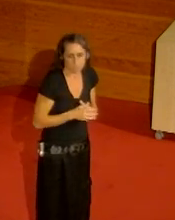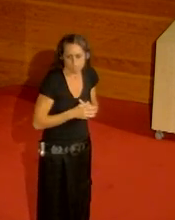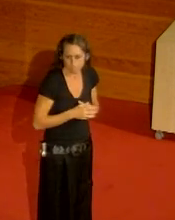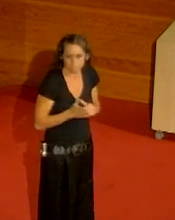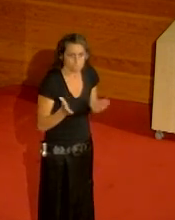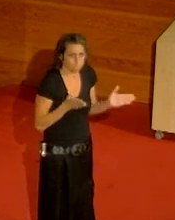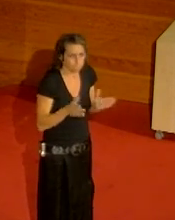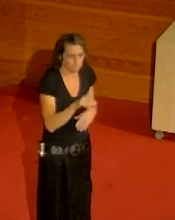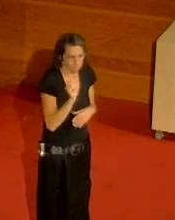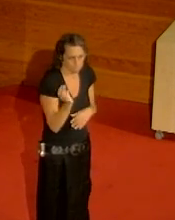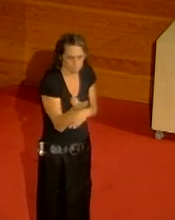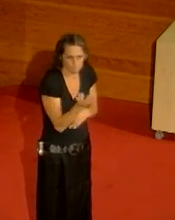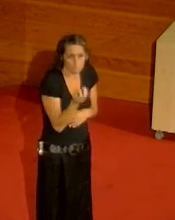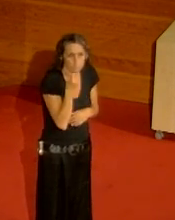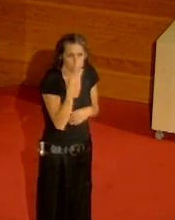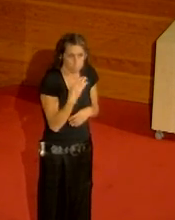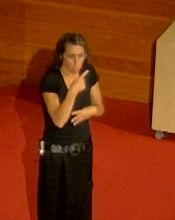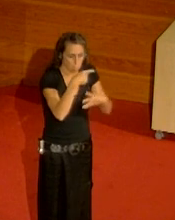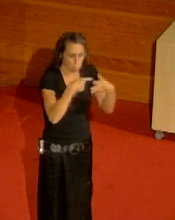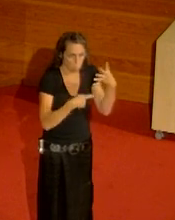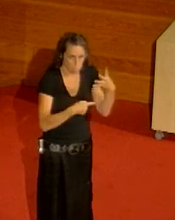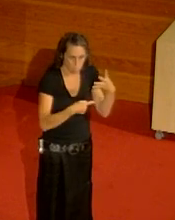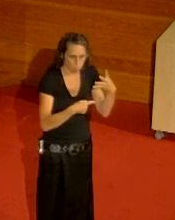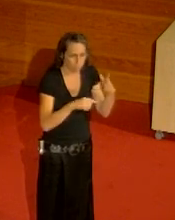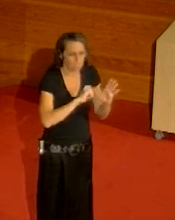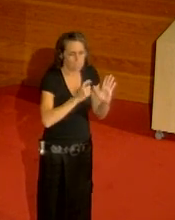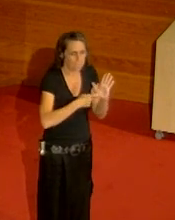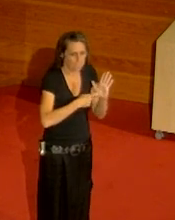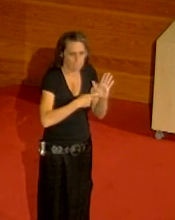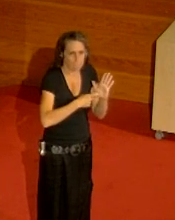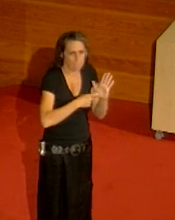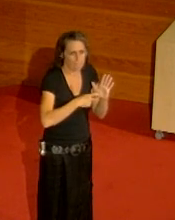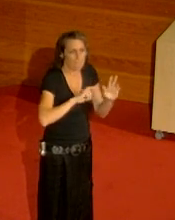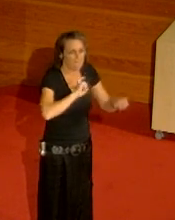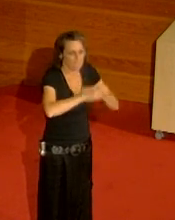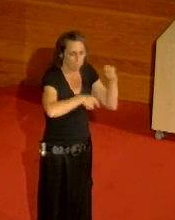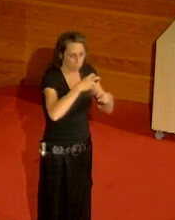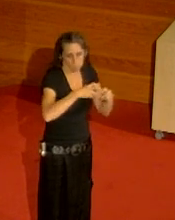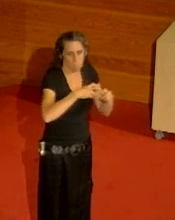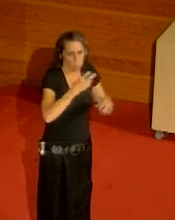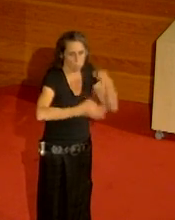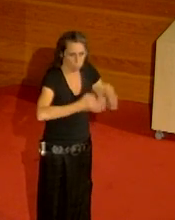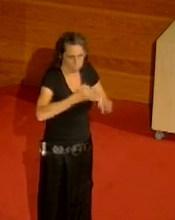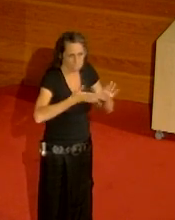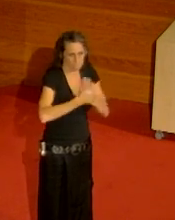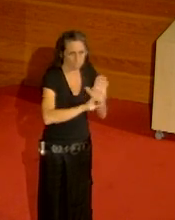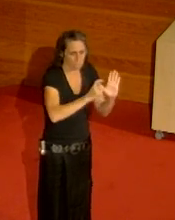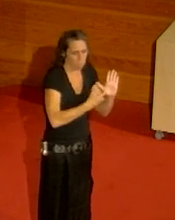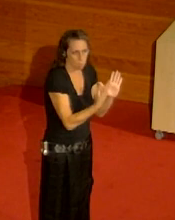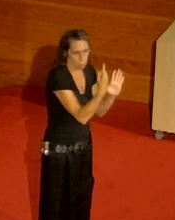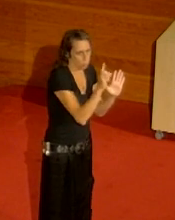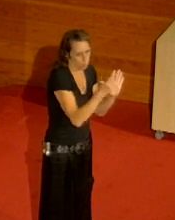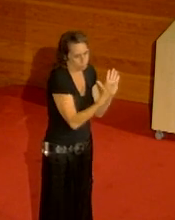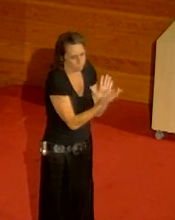bueno estos son los cuatro Pilares la reforma judicial no es una ley son varias leyes y bueno